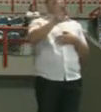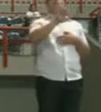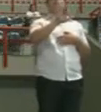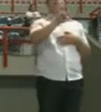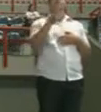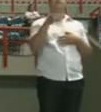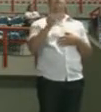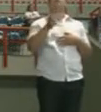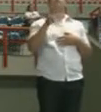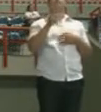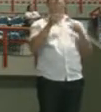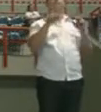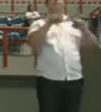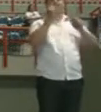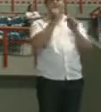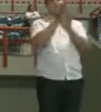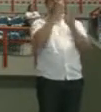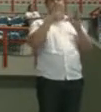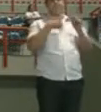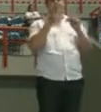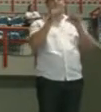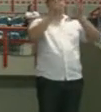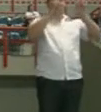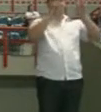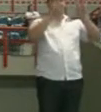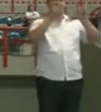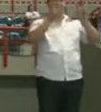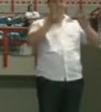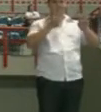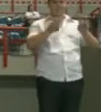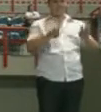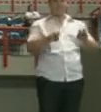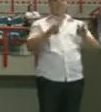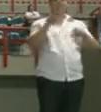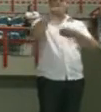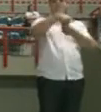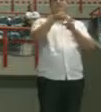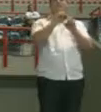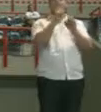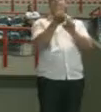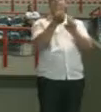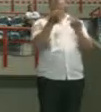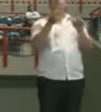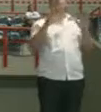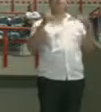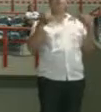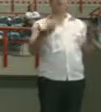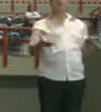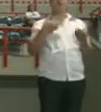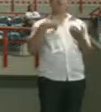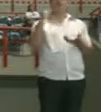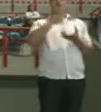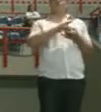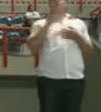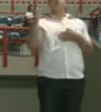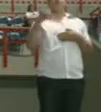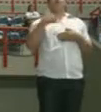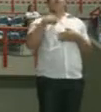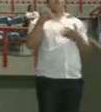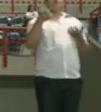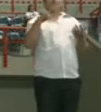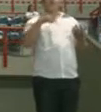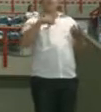conta das temáticas sociais. Ora, que temáticas sociais são essas? Eu estava escutando aqui